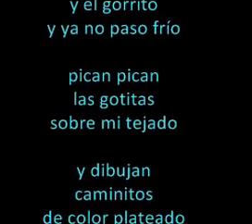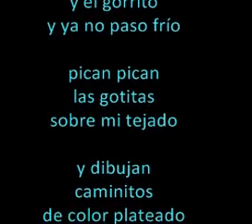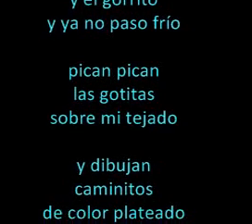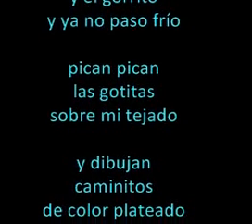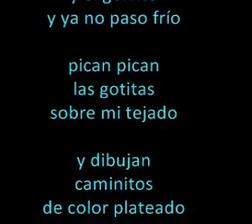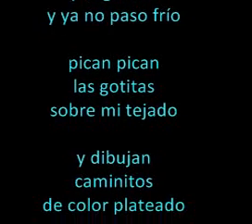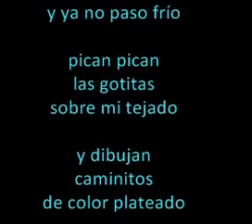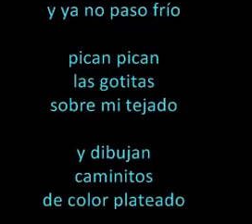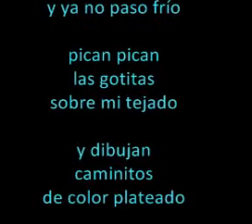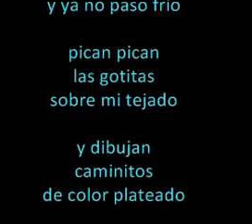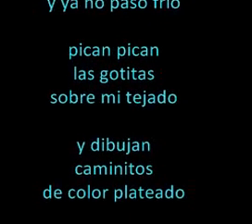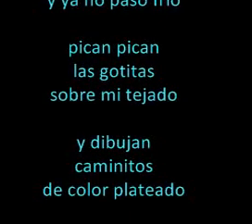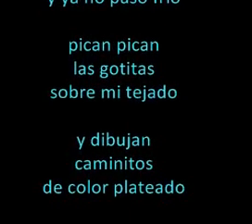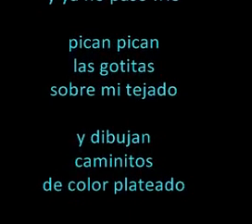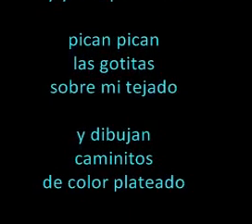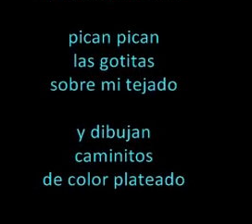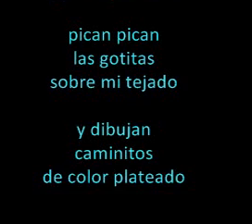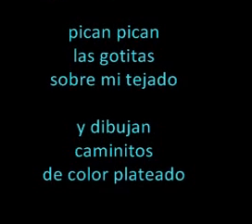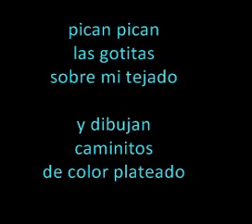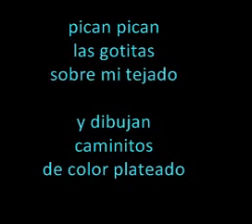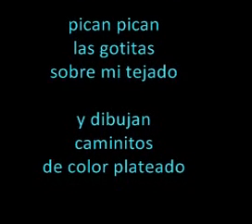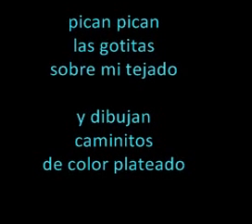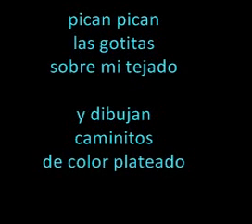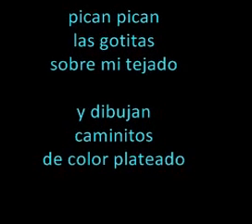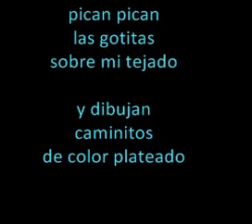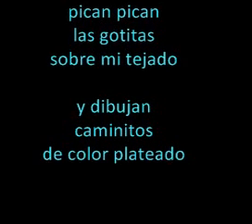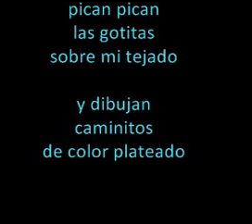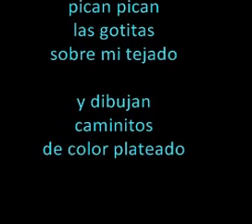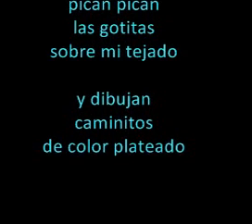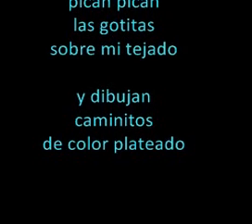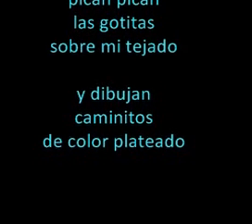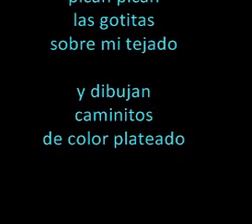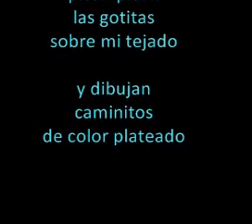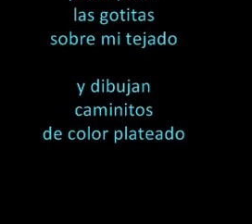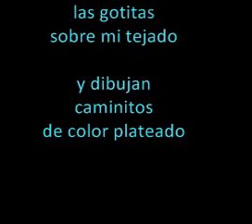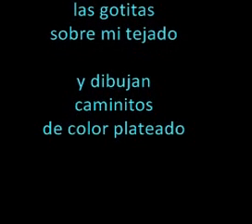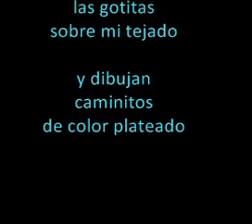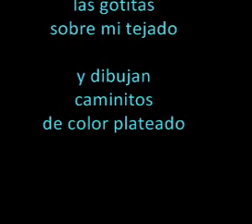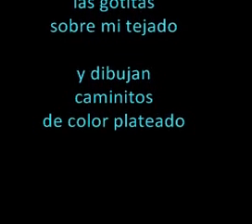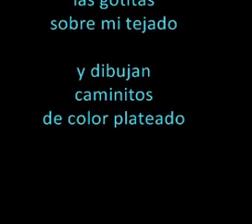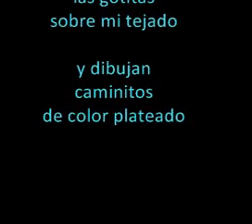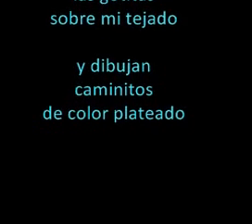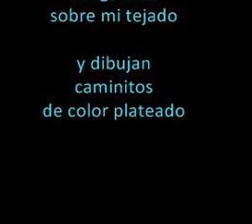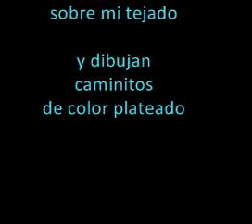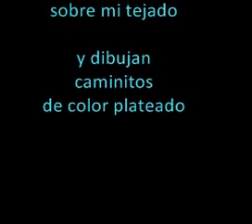mi tejado y dibujan caminitos